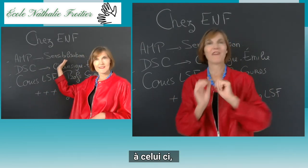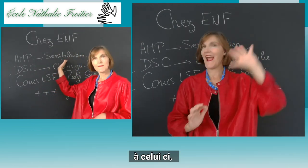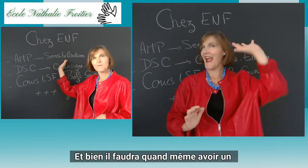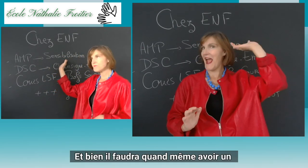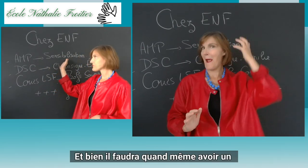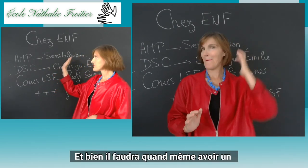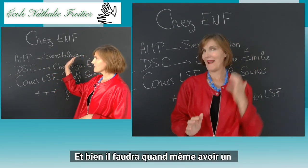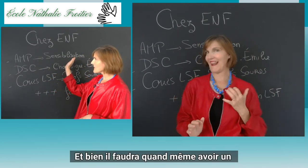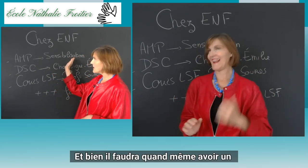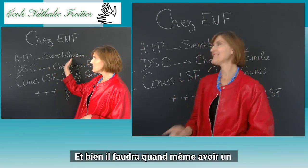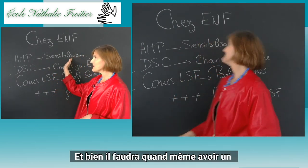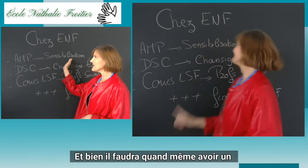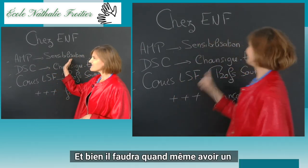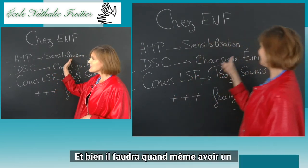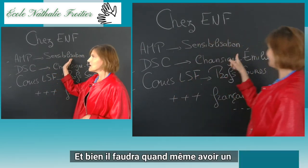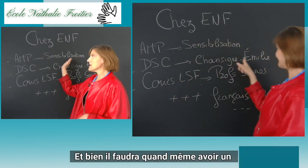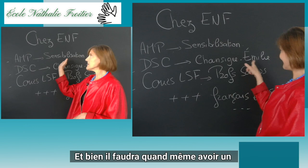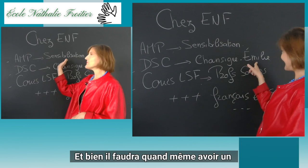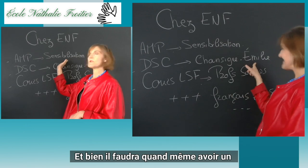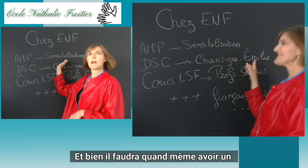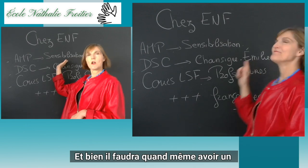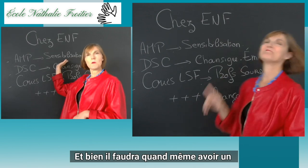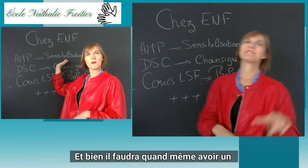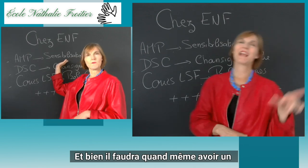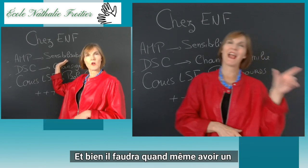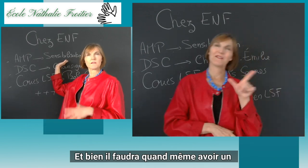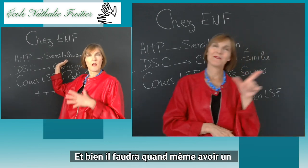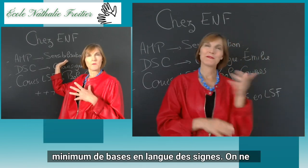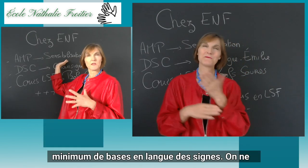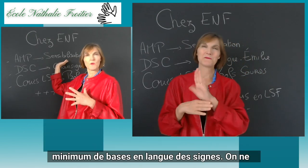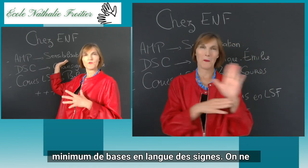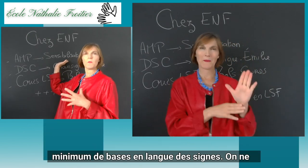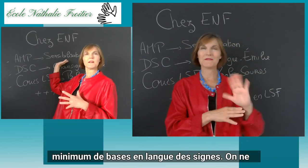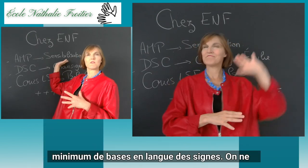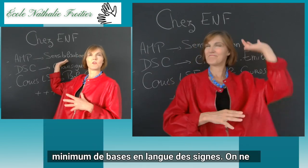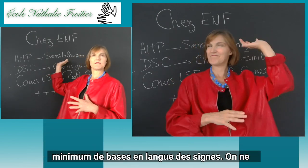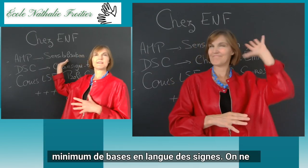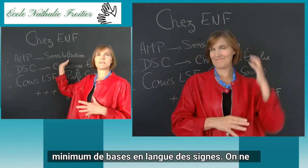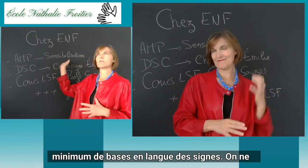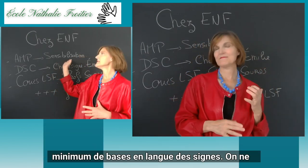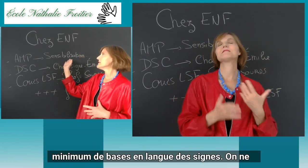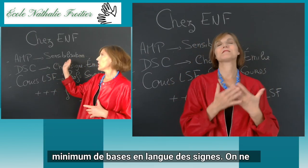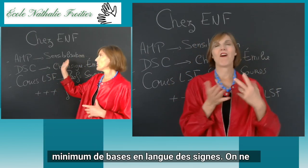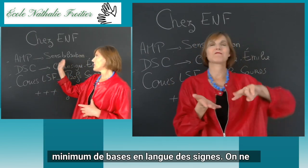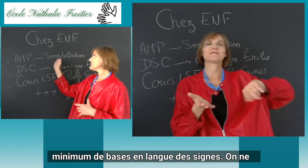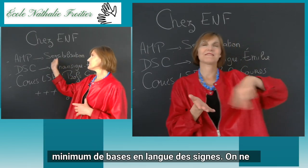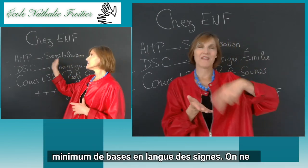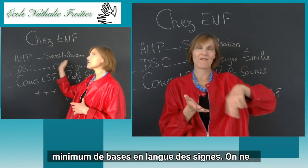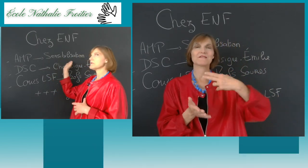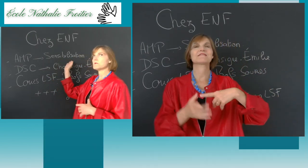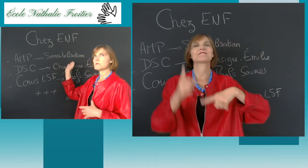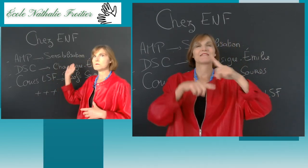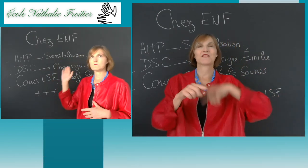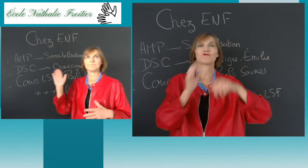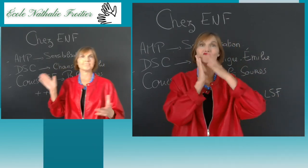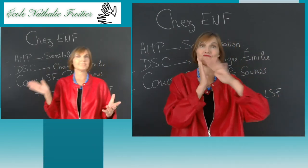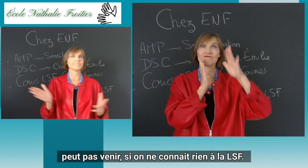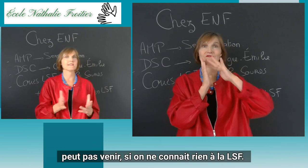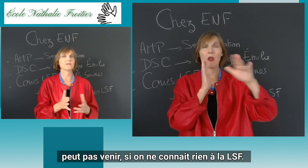à celui-ci il faudra quand même avoir un minimum de base en langue des signes on ne pas venir